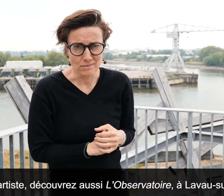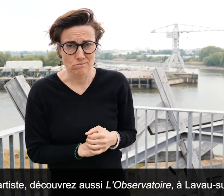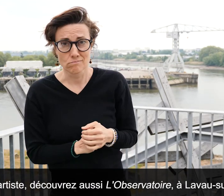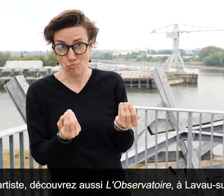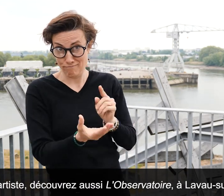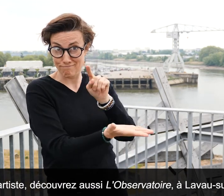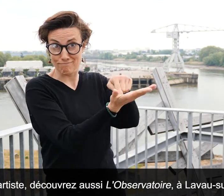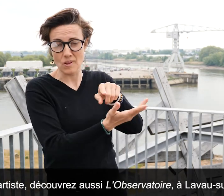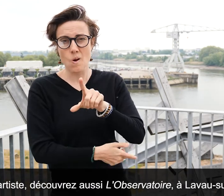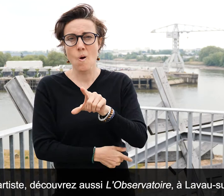sur loire